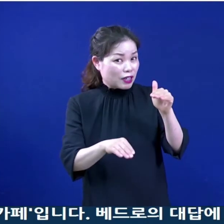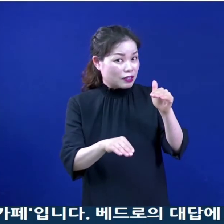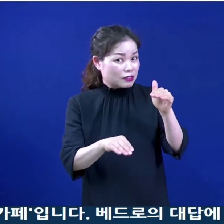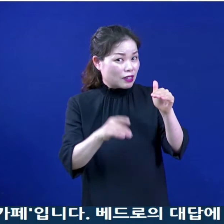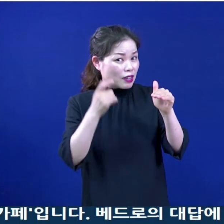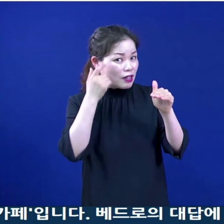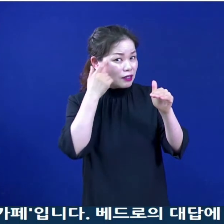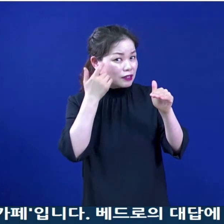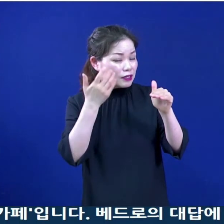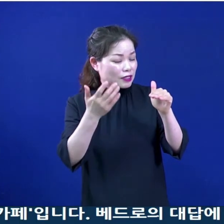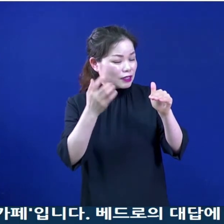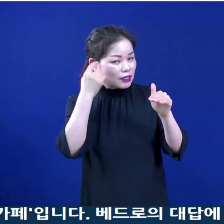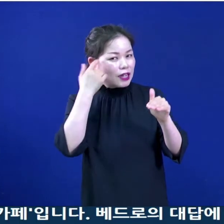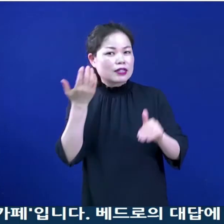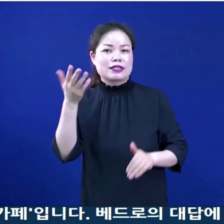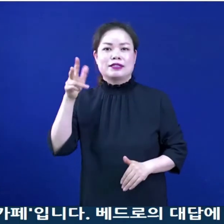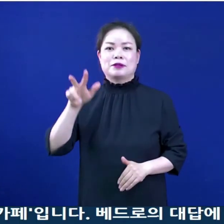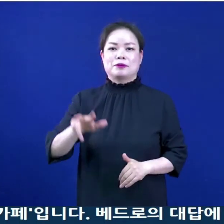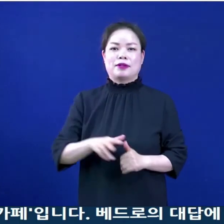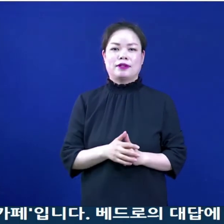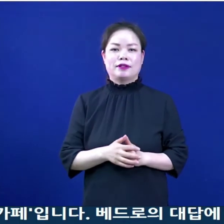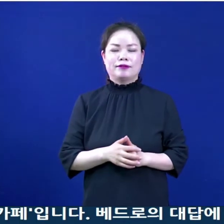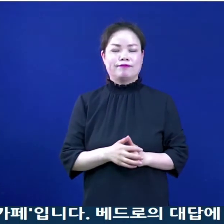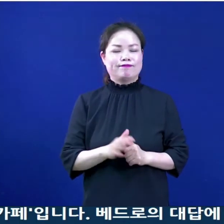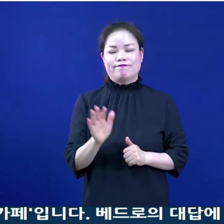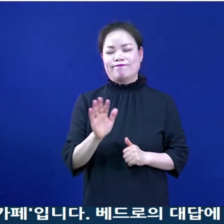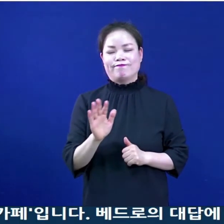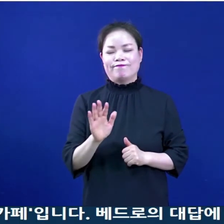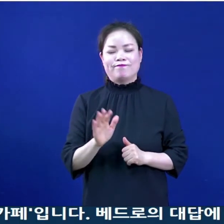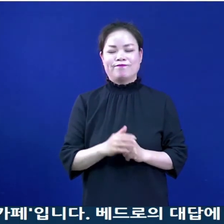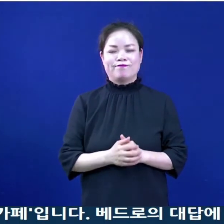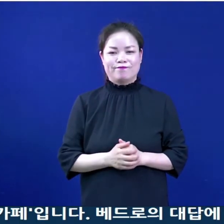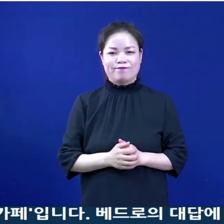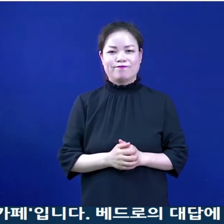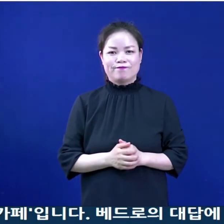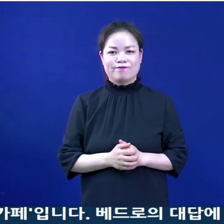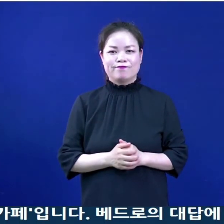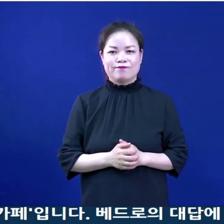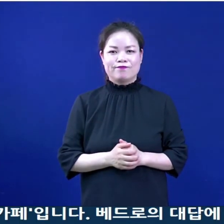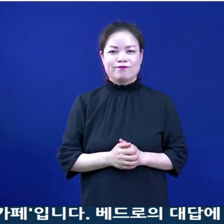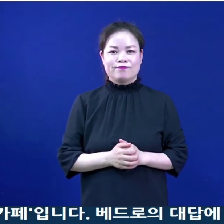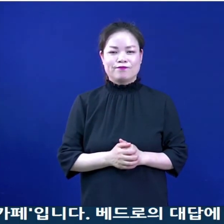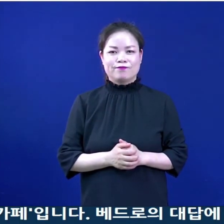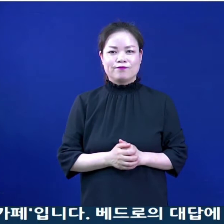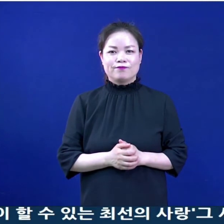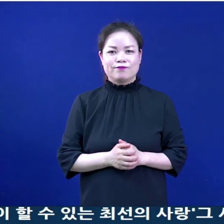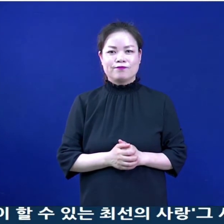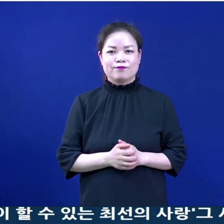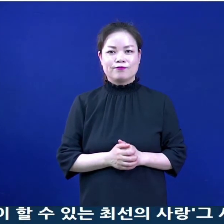이렇게 볼 수도 있긴 하지만 그렇게 안 보는 게 저는 좋겠다는 겁니다.